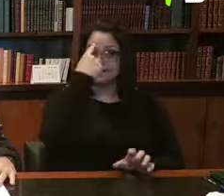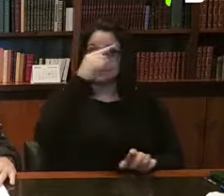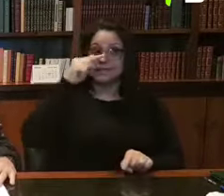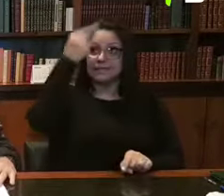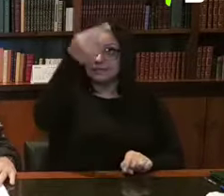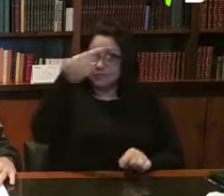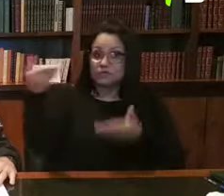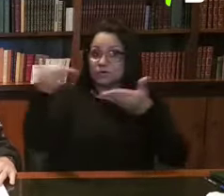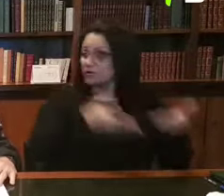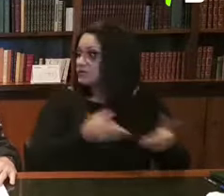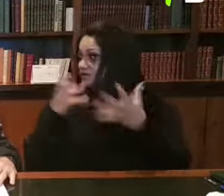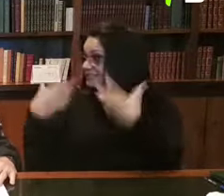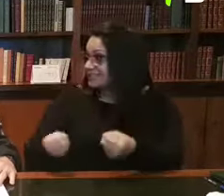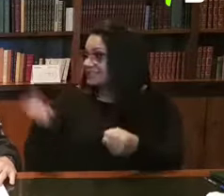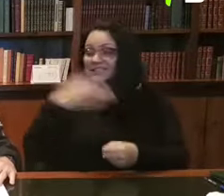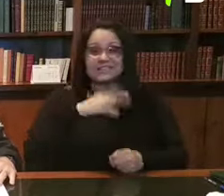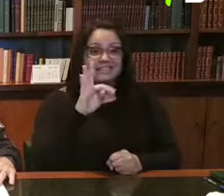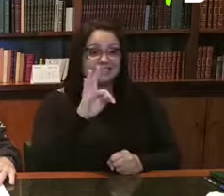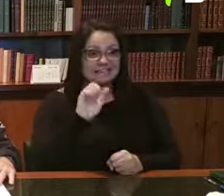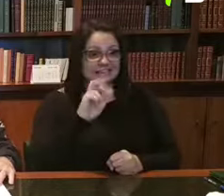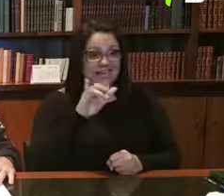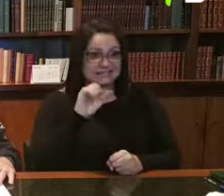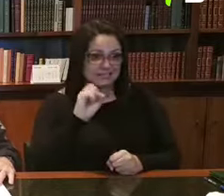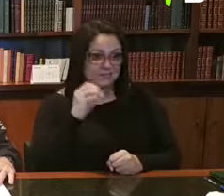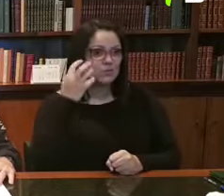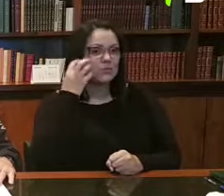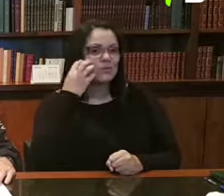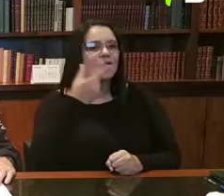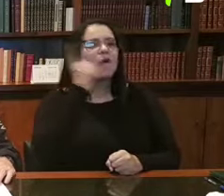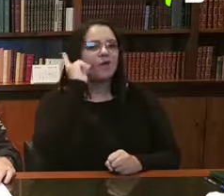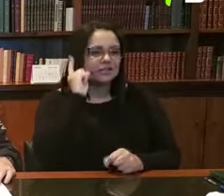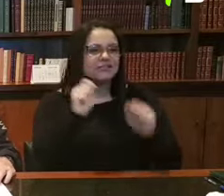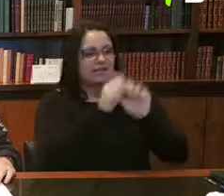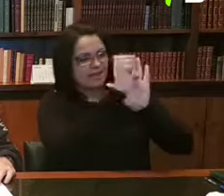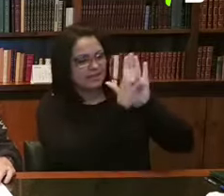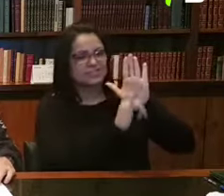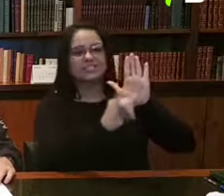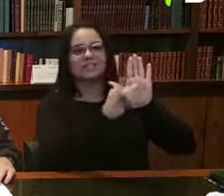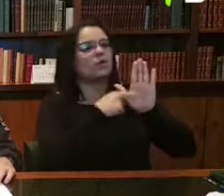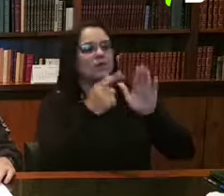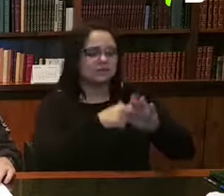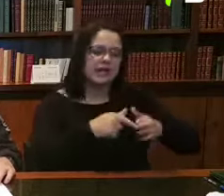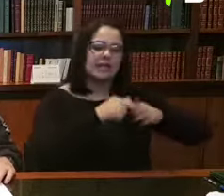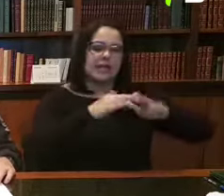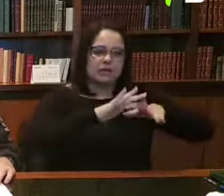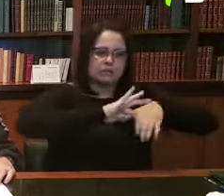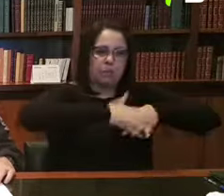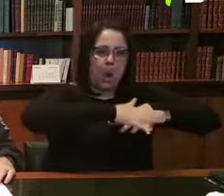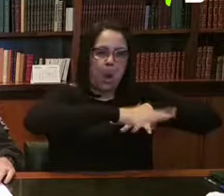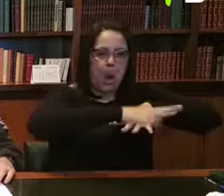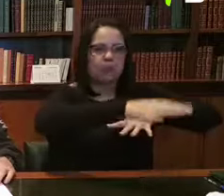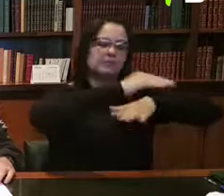que vem deu trazer outras isso aqui te permite fazer outra coisa aí ele lançou no dia de ontem o edital para pavimentar os primeiros 52